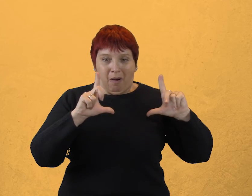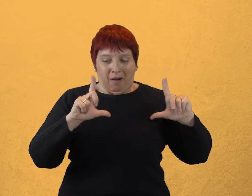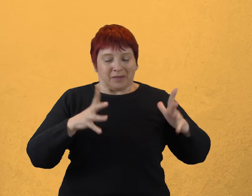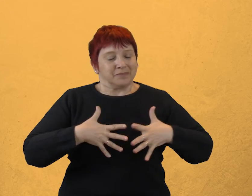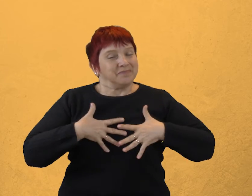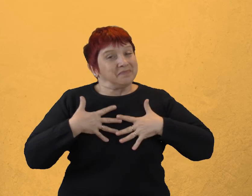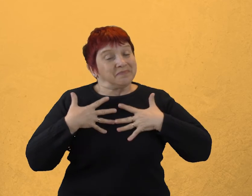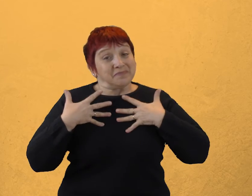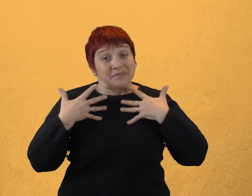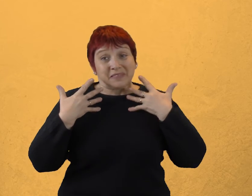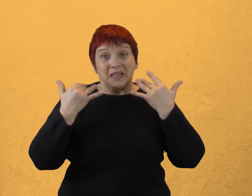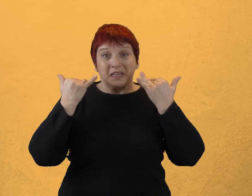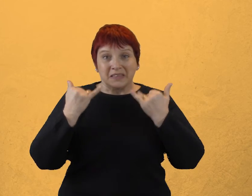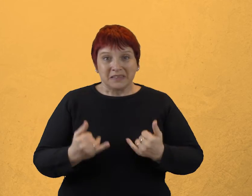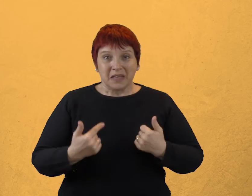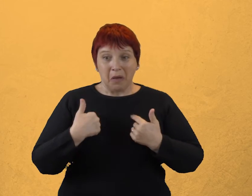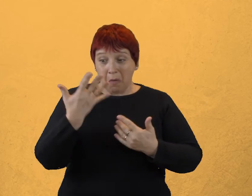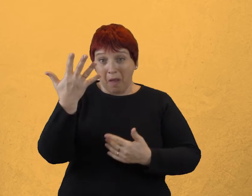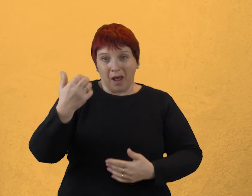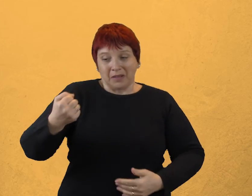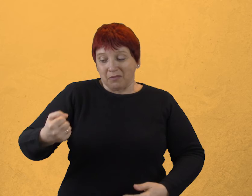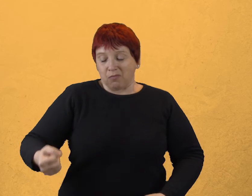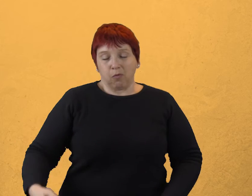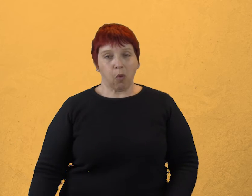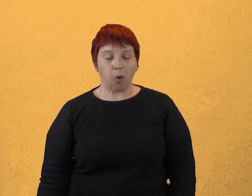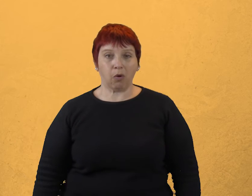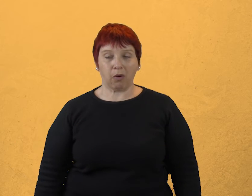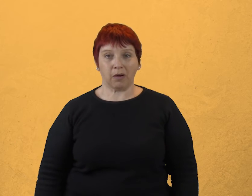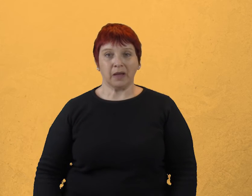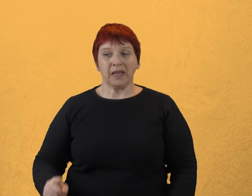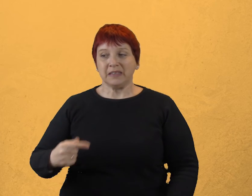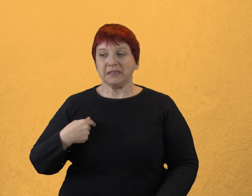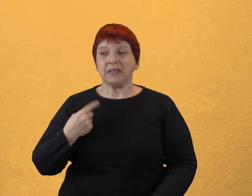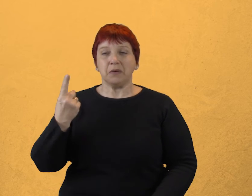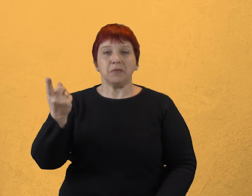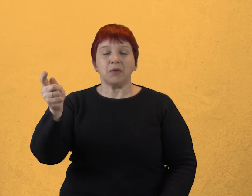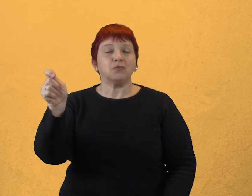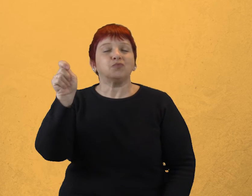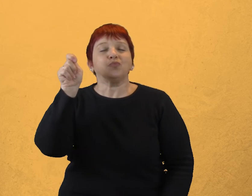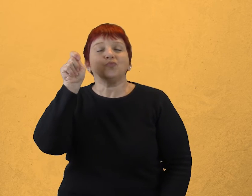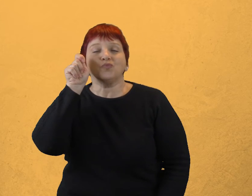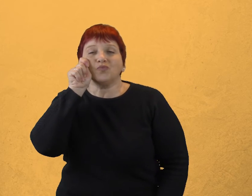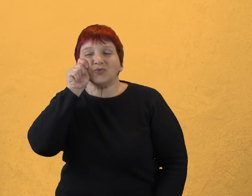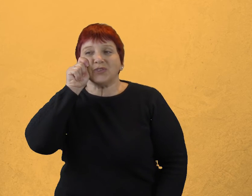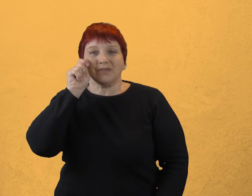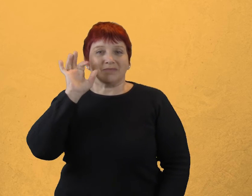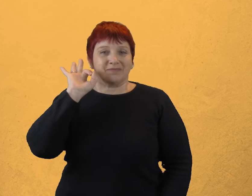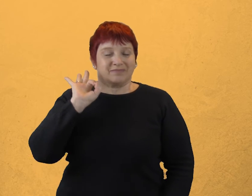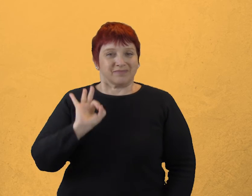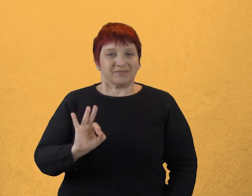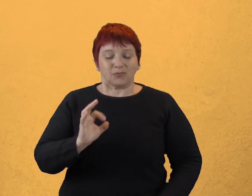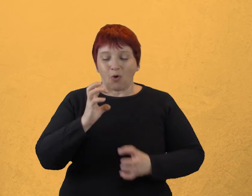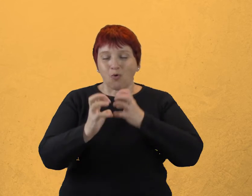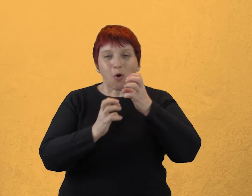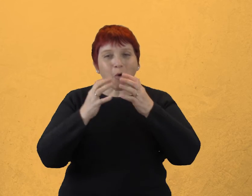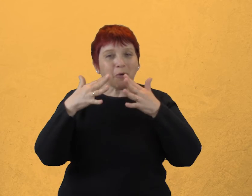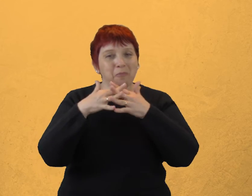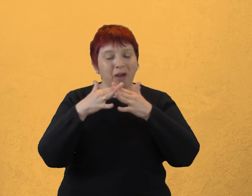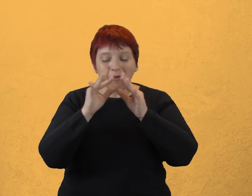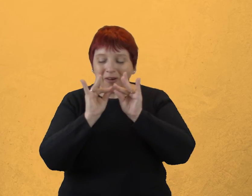preciso instante en que aflojaba mi brazo de enamorado, le di a Paola un exquisito beso en su mejilla color canela,